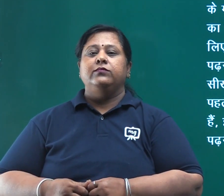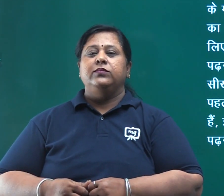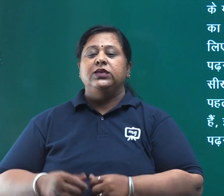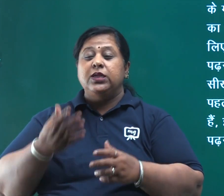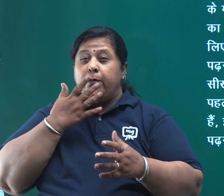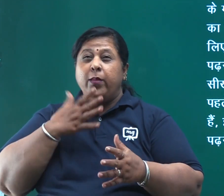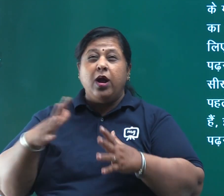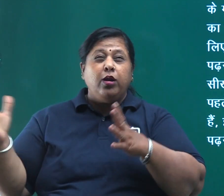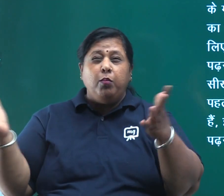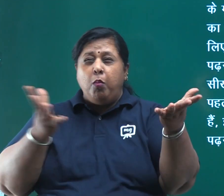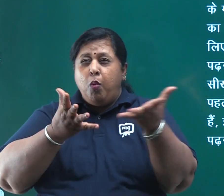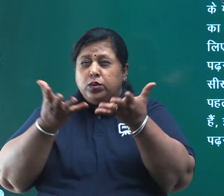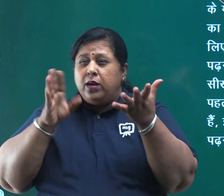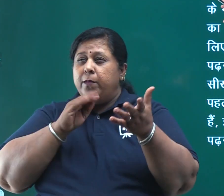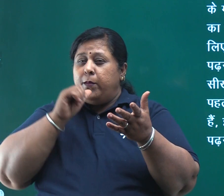समुद्र,